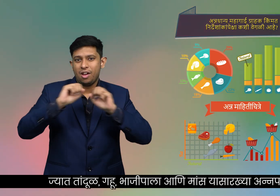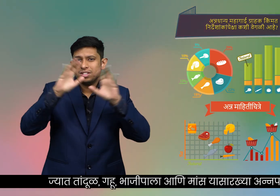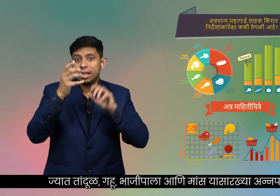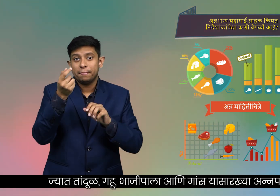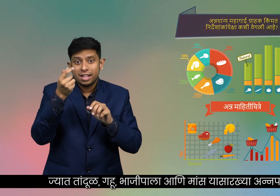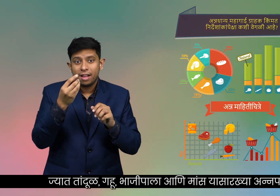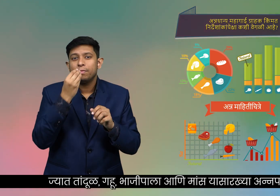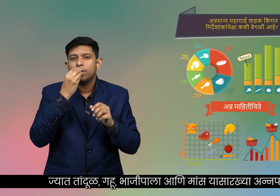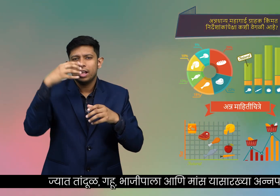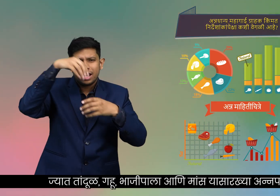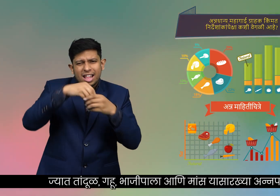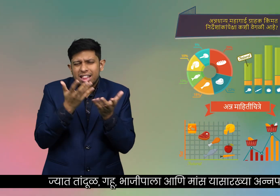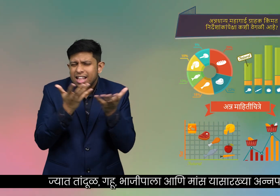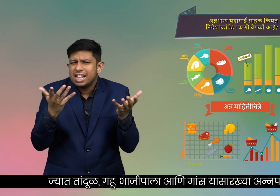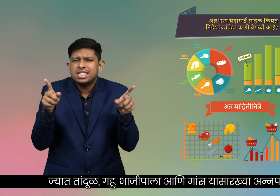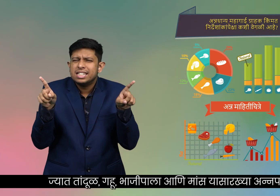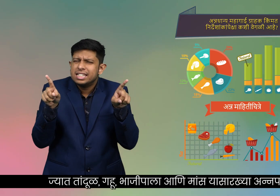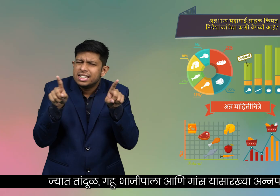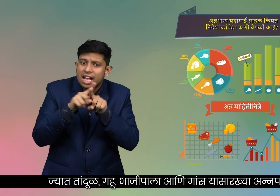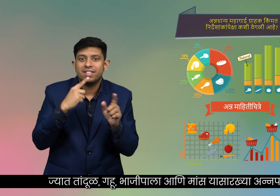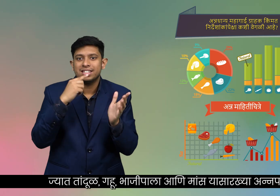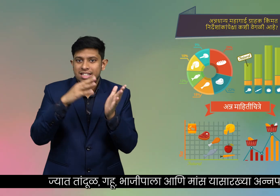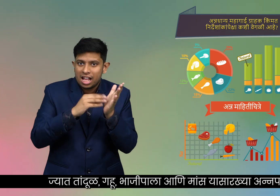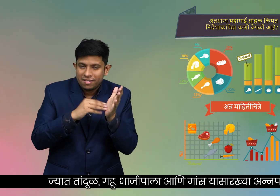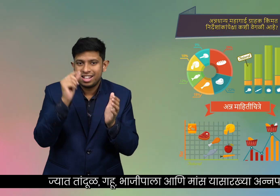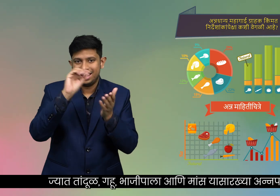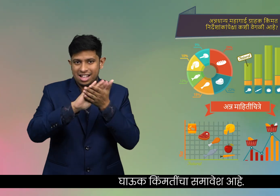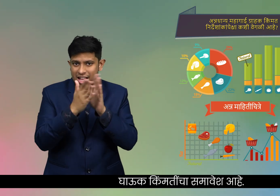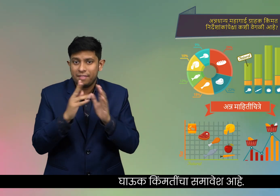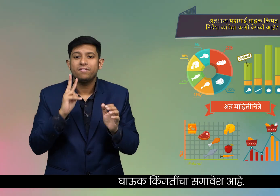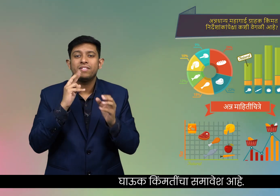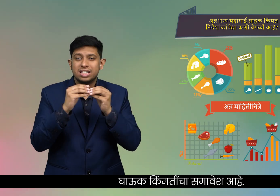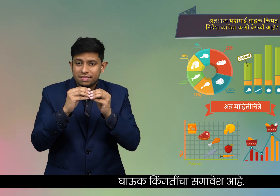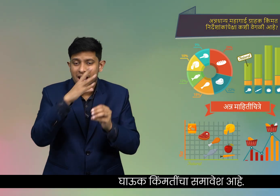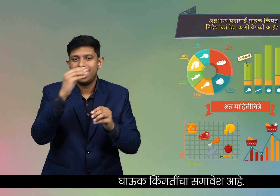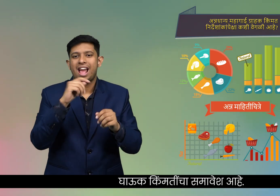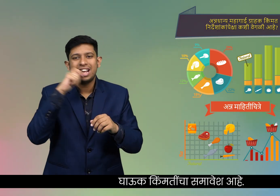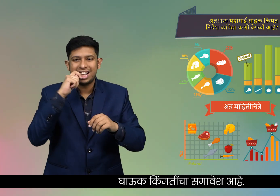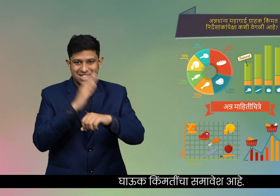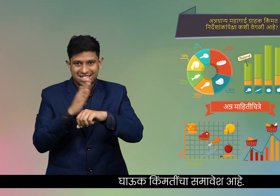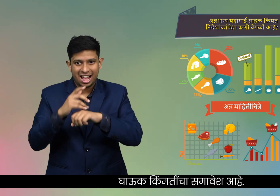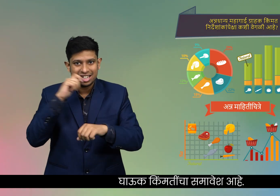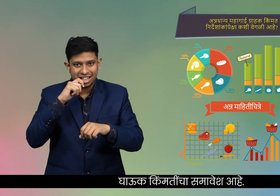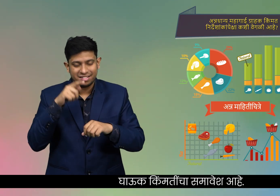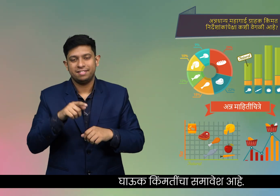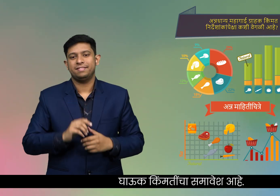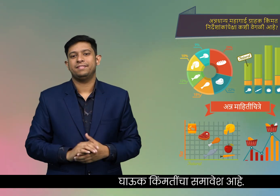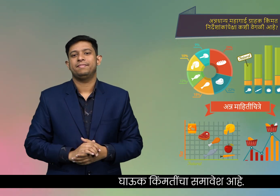गहू, भाजीपाला आणि मांस यासारख्या अन्नपदार्थांच्या घाऊक किंमतींचा समावेश आहे.